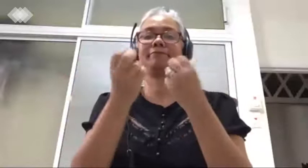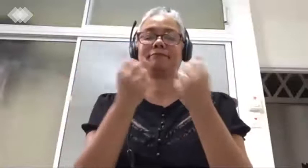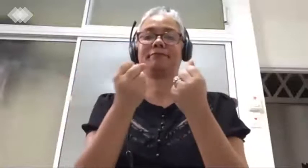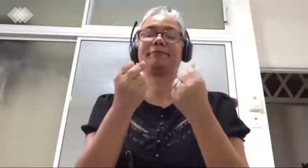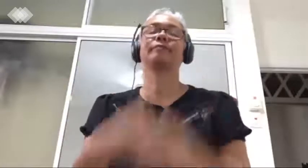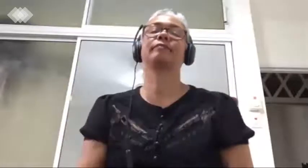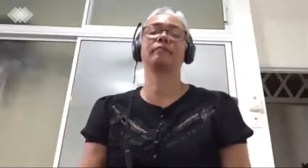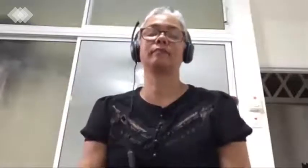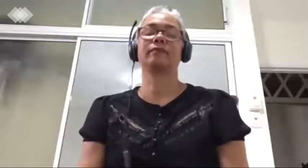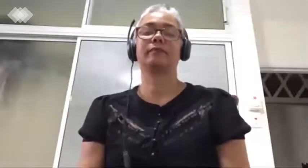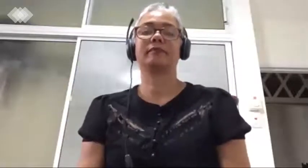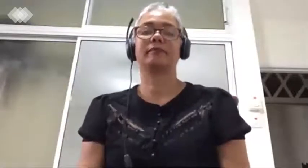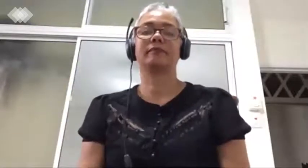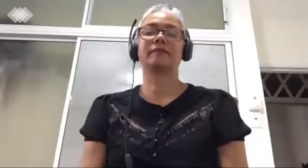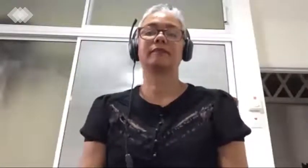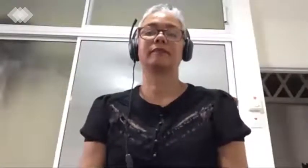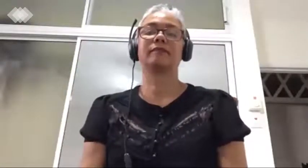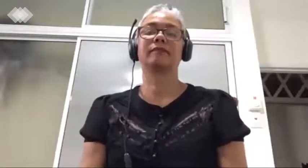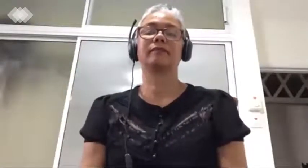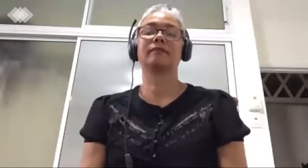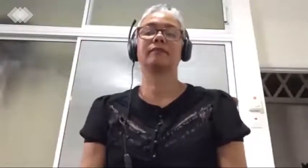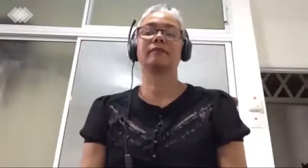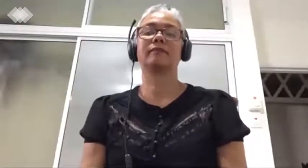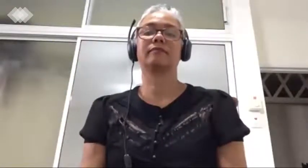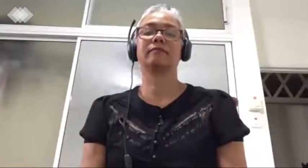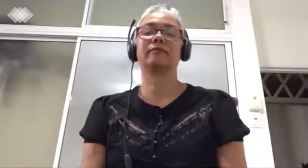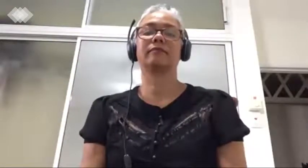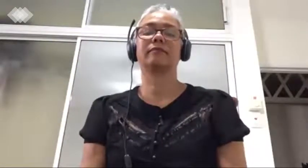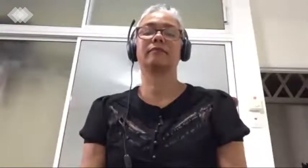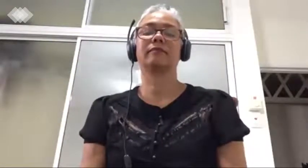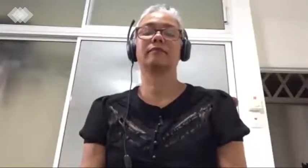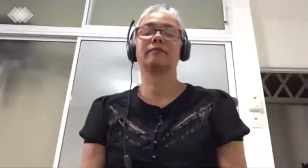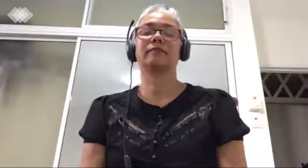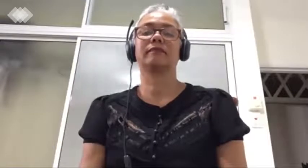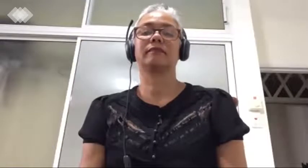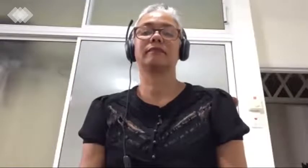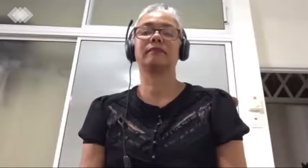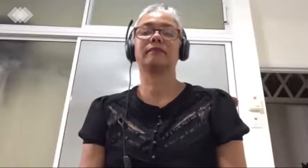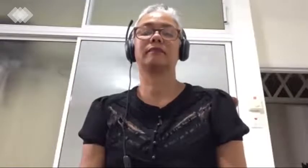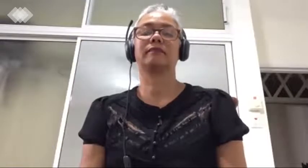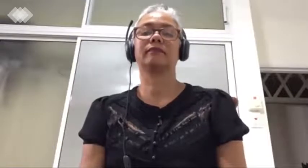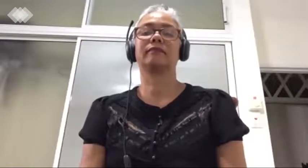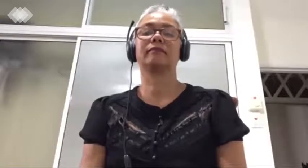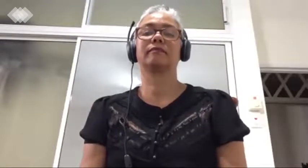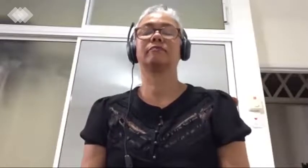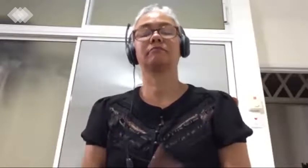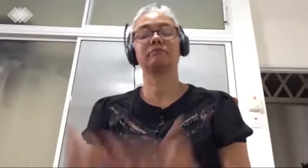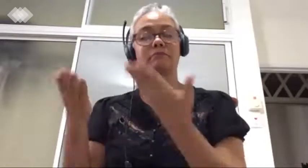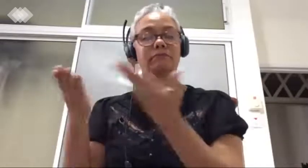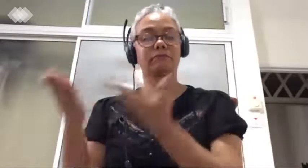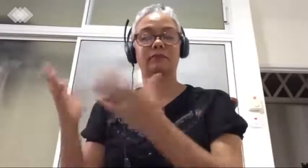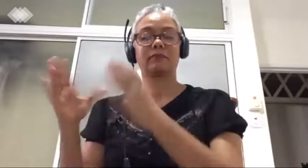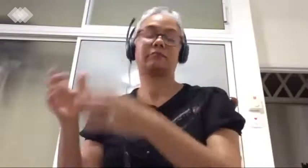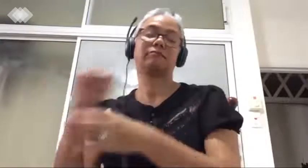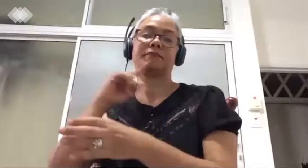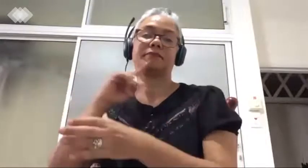que firmamos esenciales. Sin embargo, también hablamos de que la comunidad sorda dominicana, a través